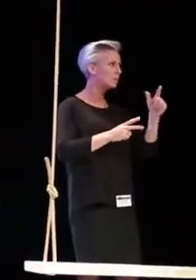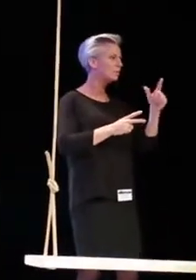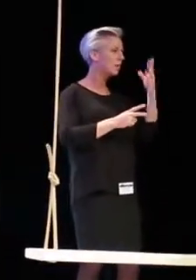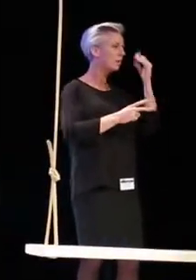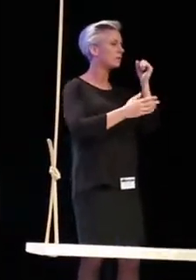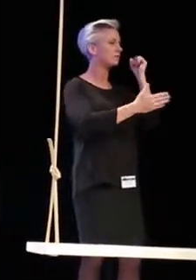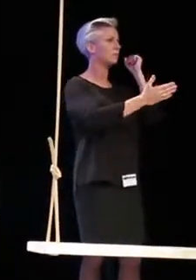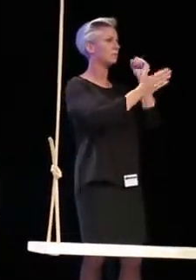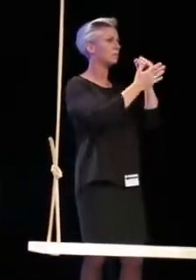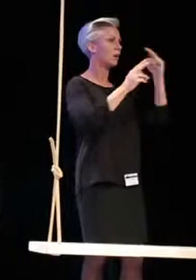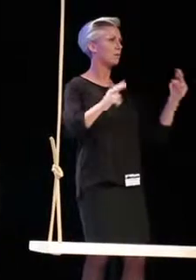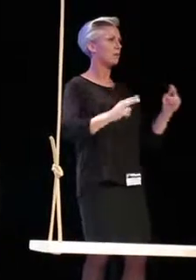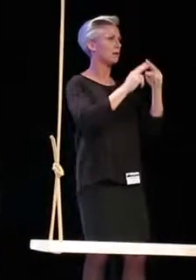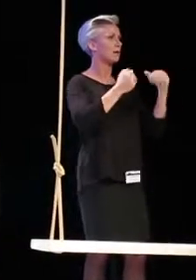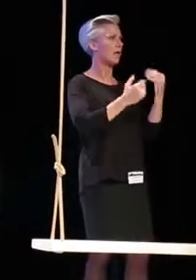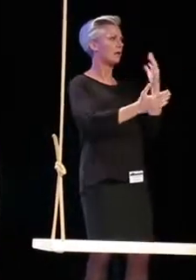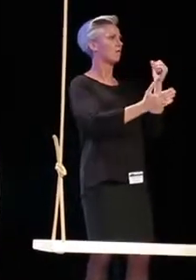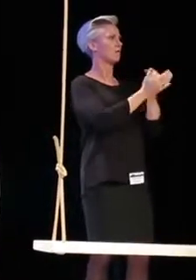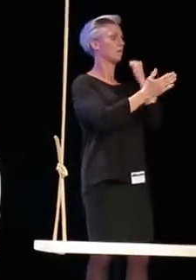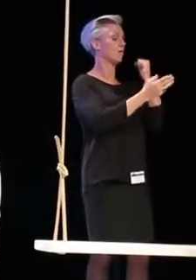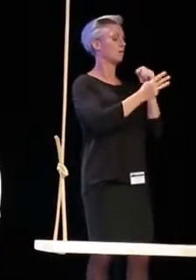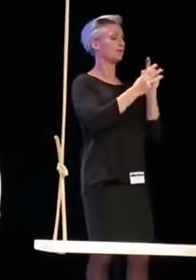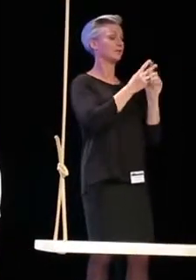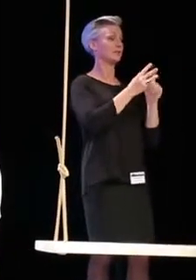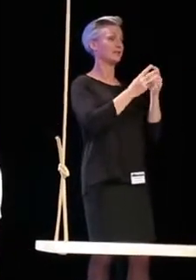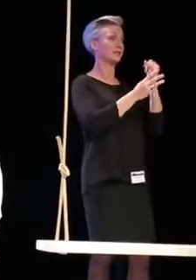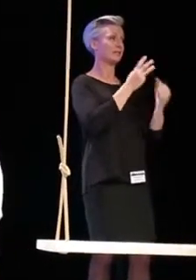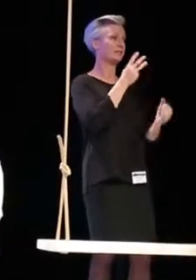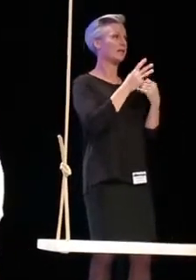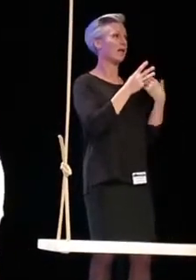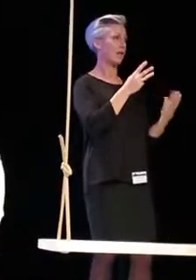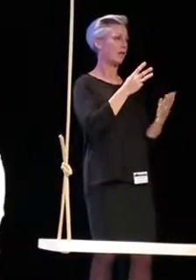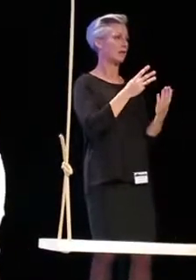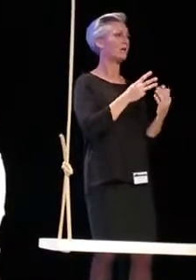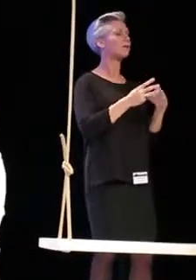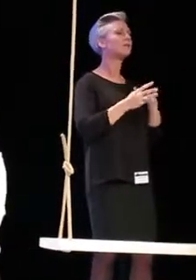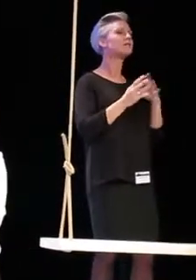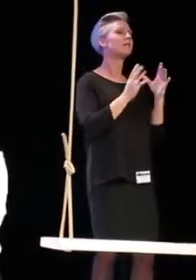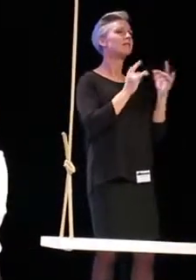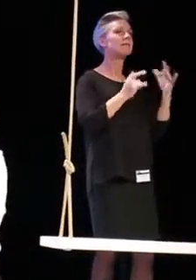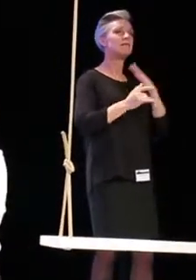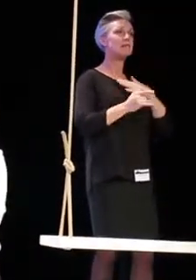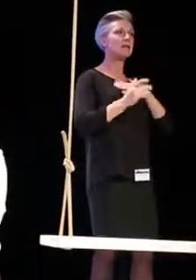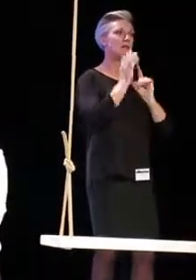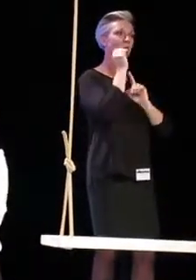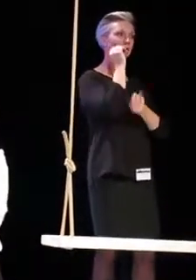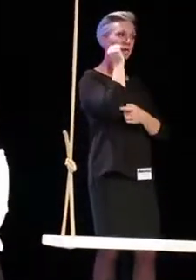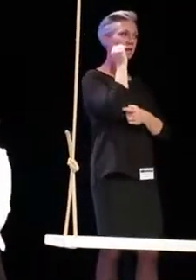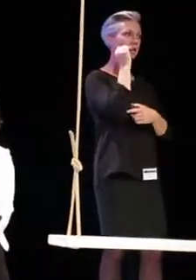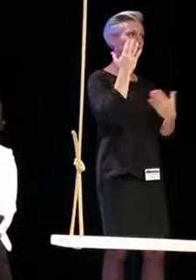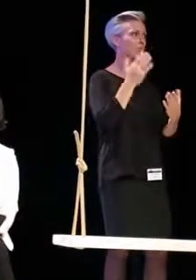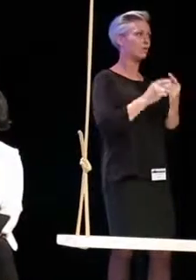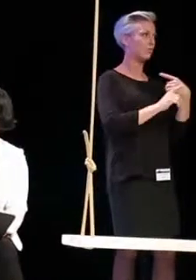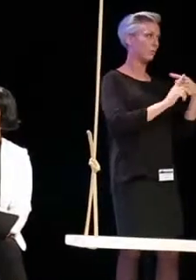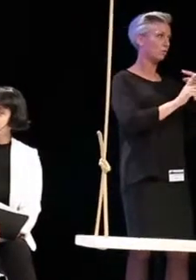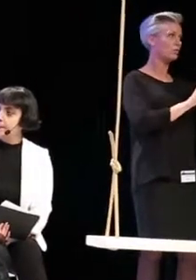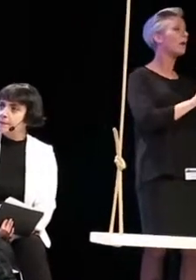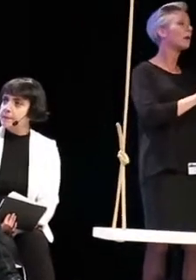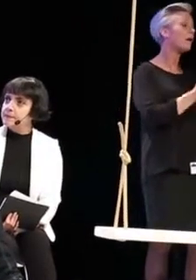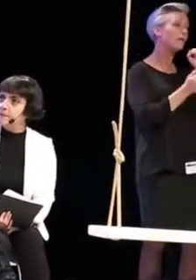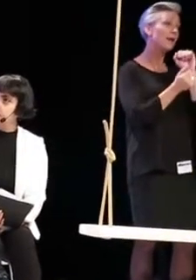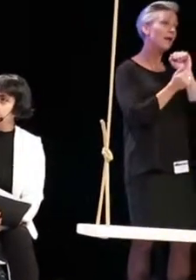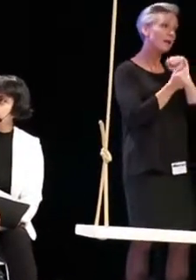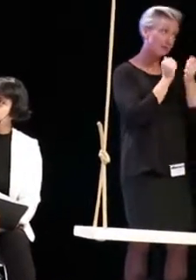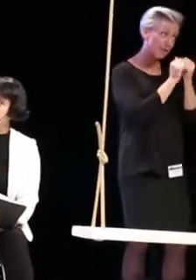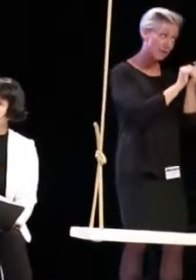som en framgång. Sen slutligen då, slutkriteriet då, eftersom vi har den här frivillighetsmodellen som har det positiva i sig att vi kan då revidera,